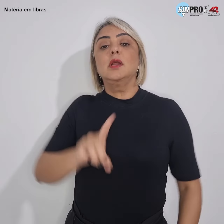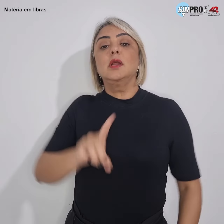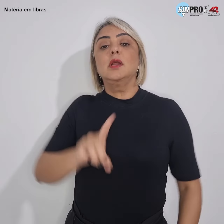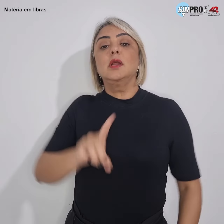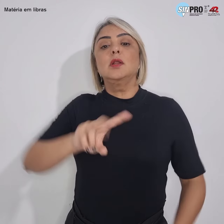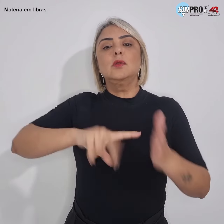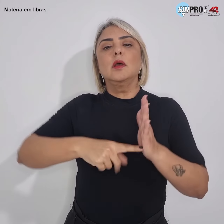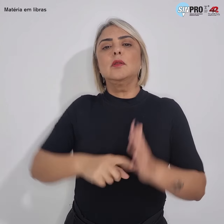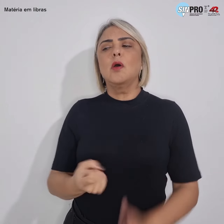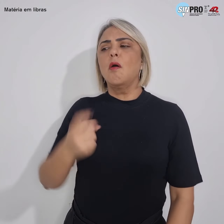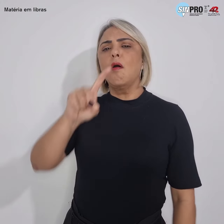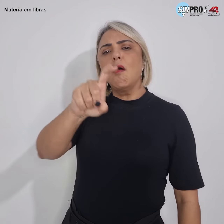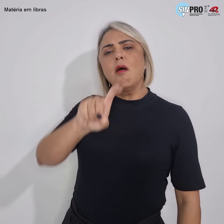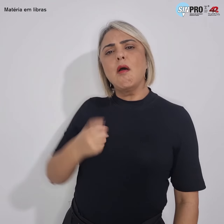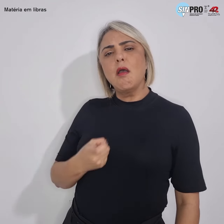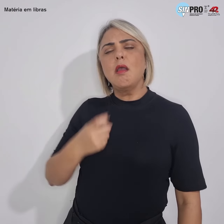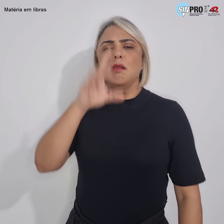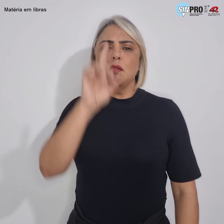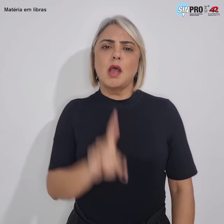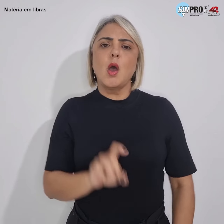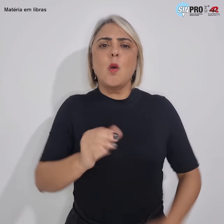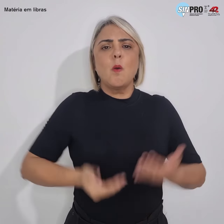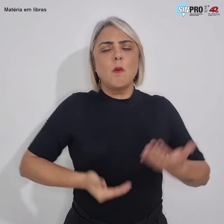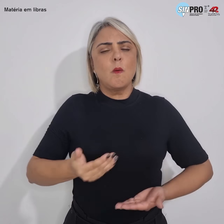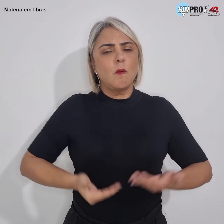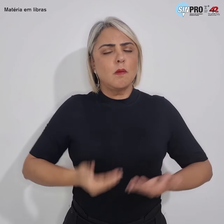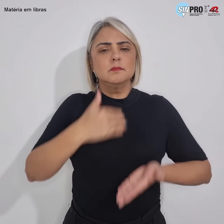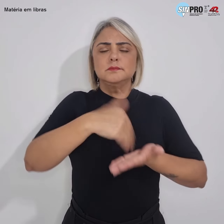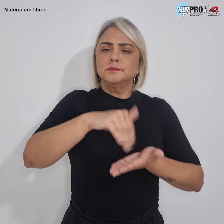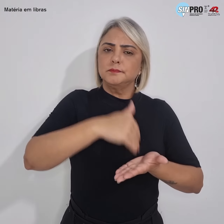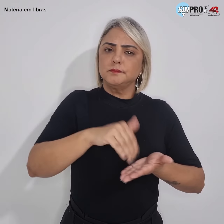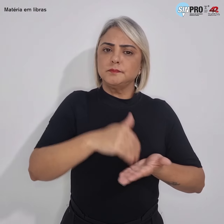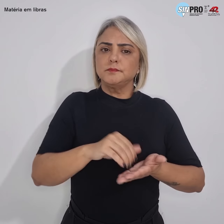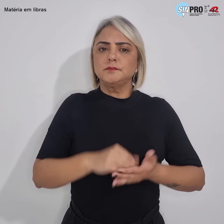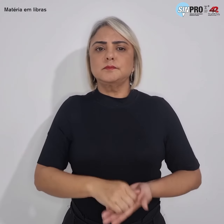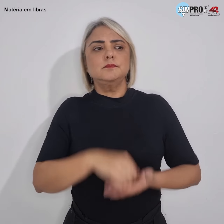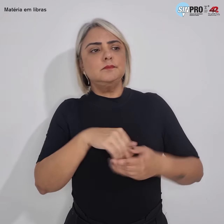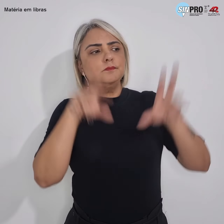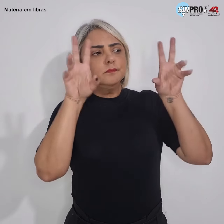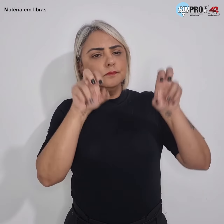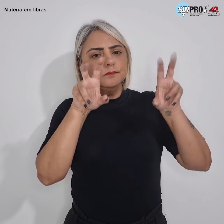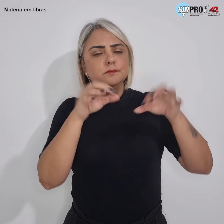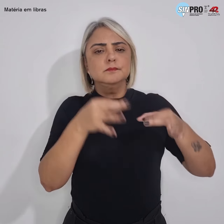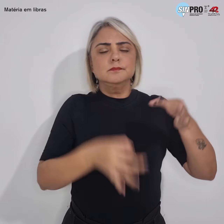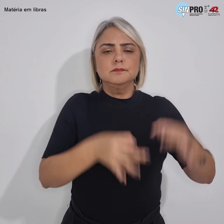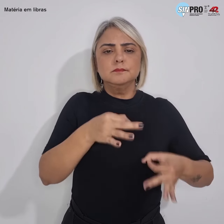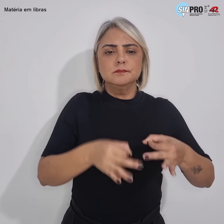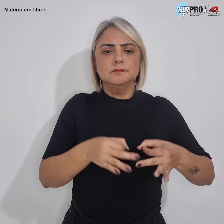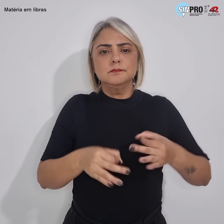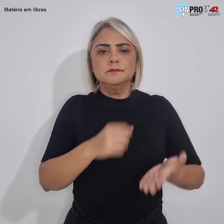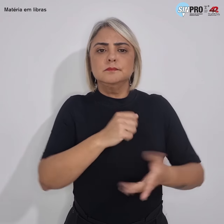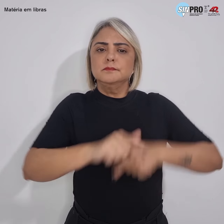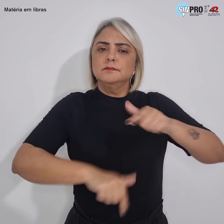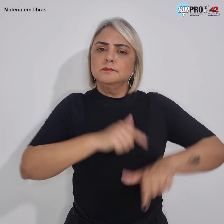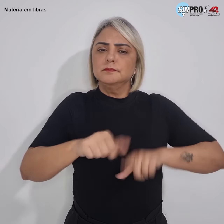diretor, ex-diretor ou funcionário da Secretaria de Assuntos Jurídicos, Trabalhistas e